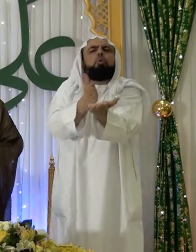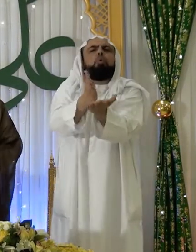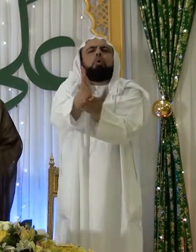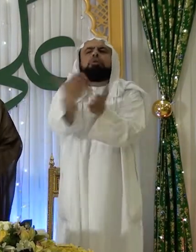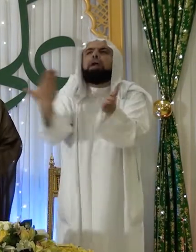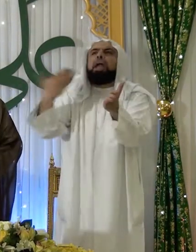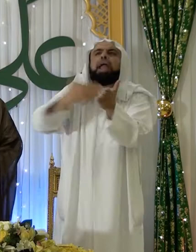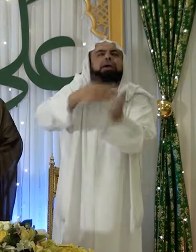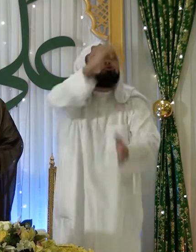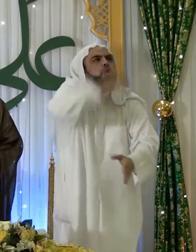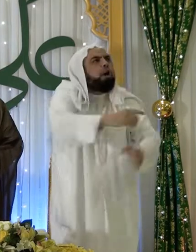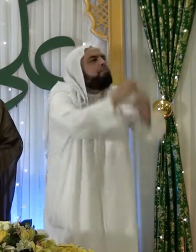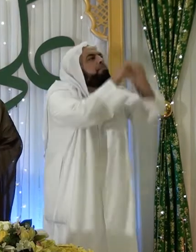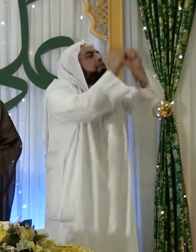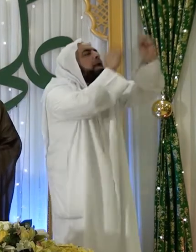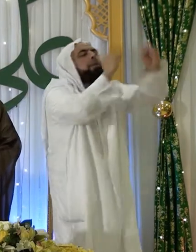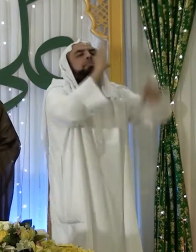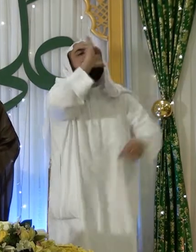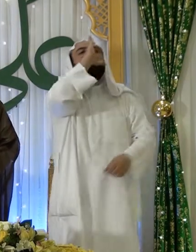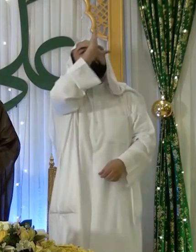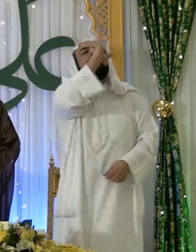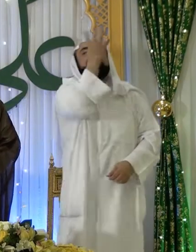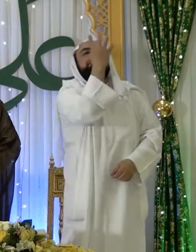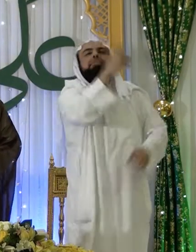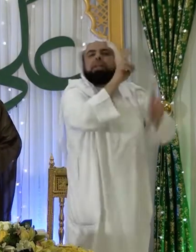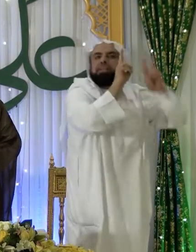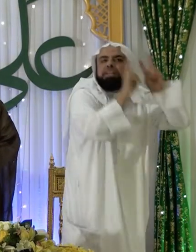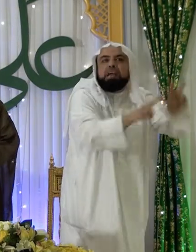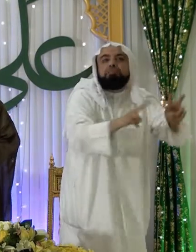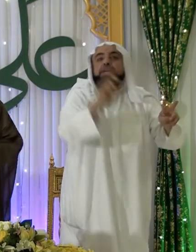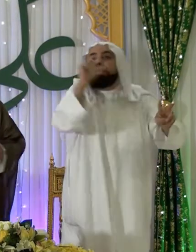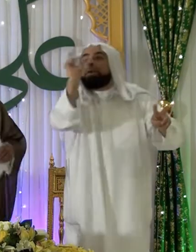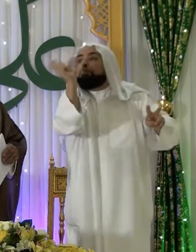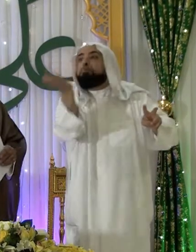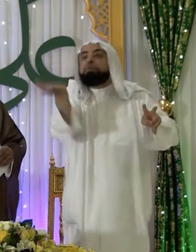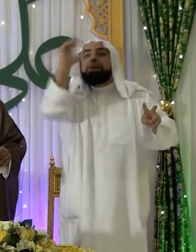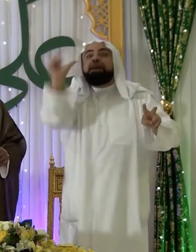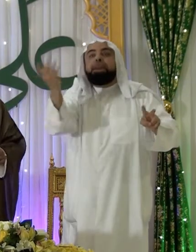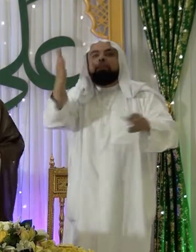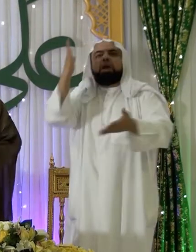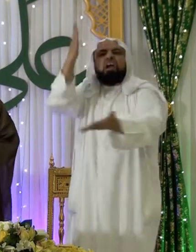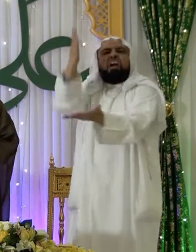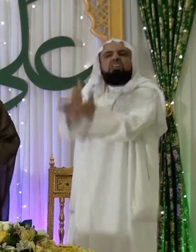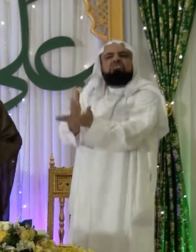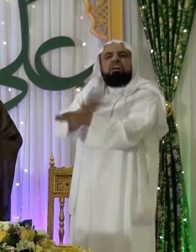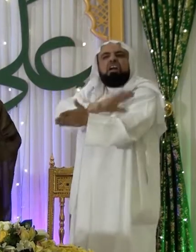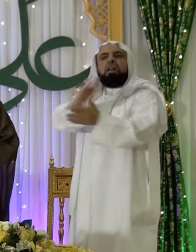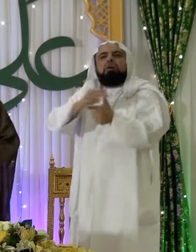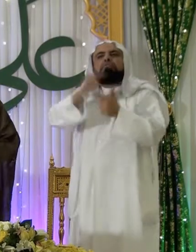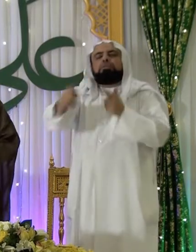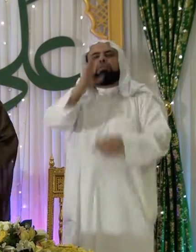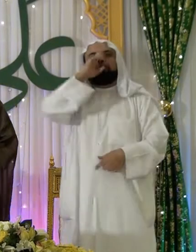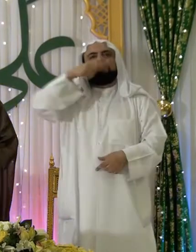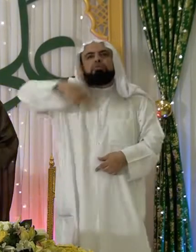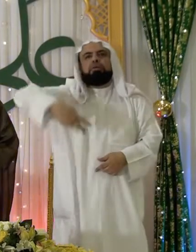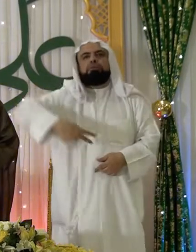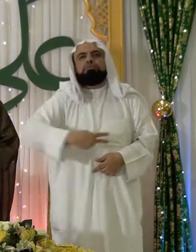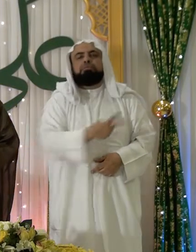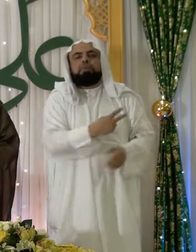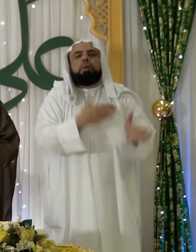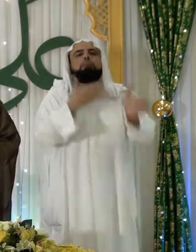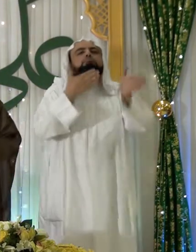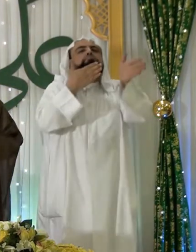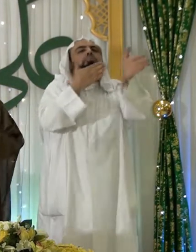هذه الإمامة أراد الله سبحانه وتعالى بقاءها وانتقالها من رسول